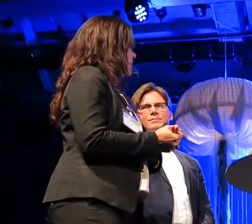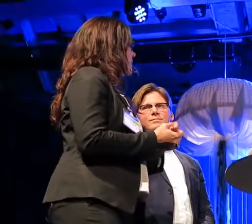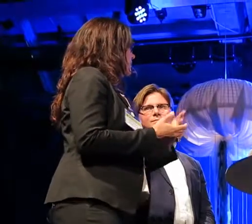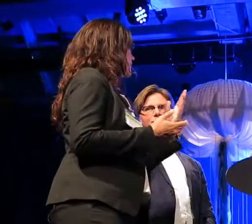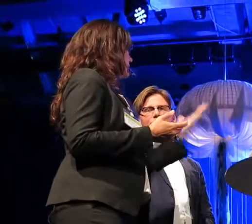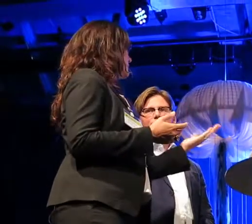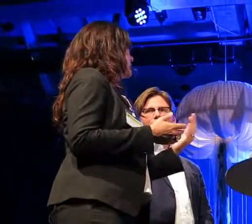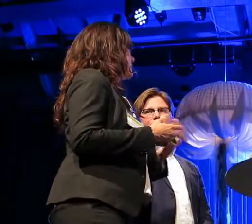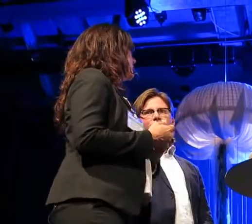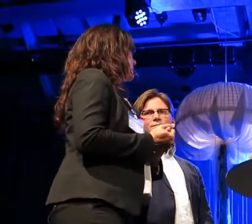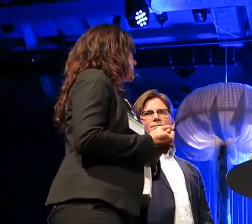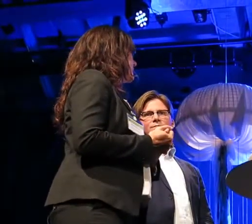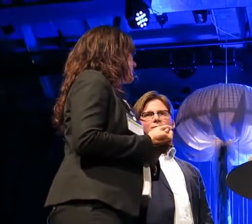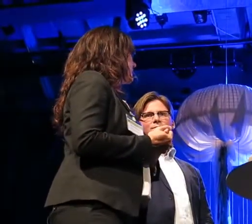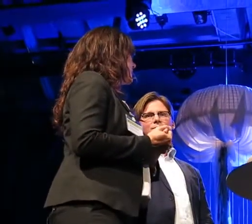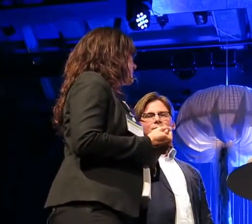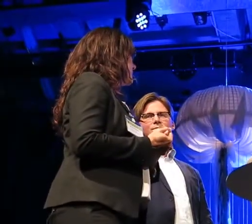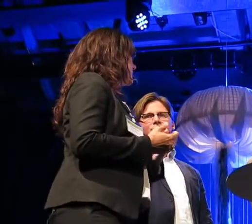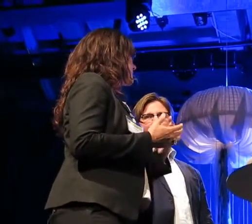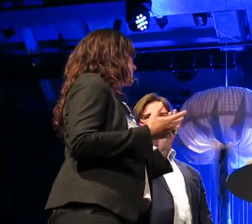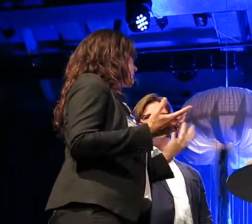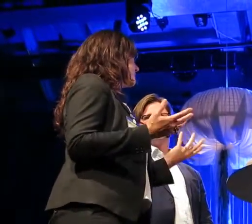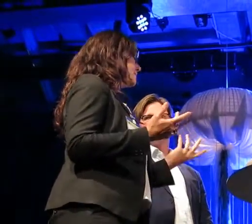förslag. Ja, det här med